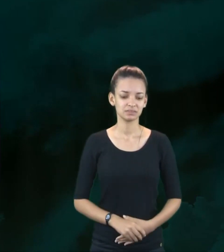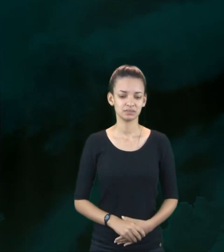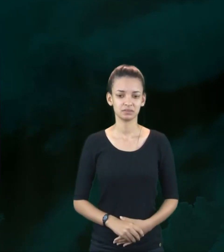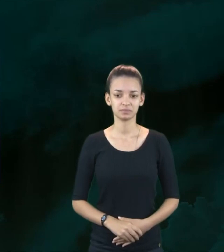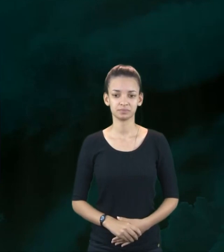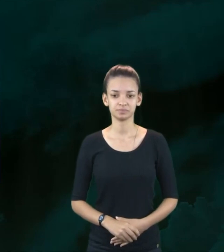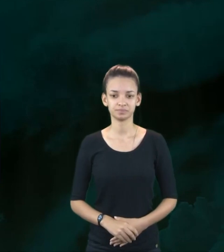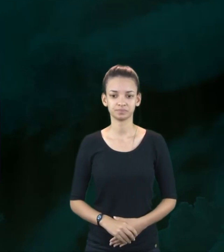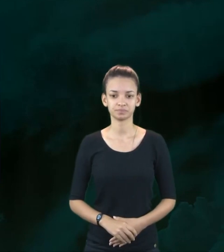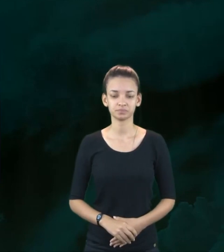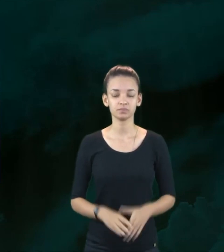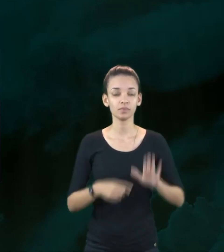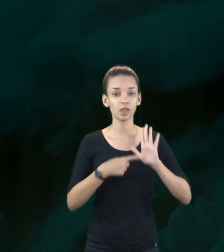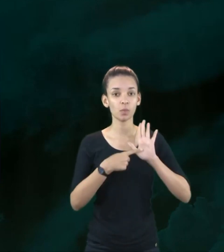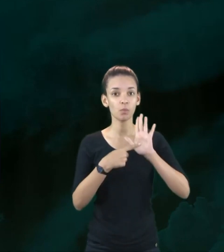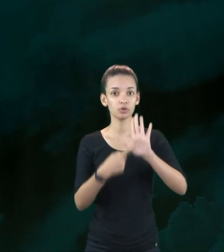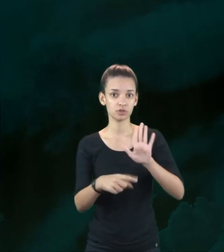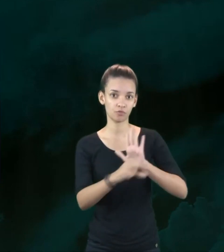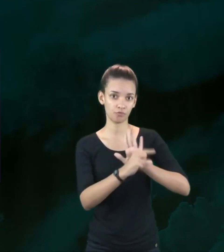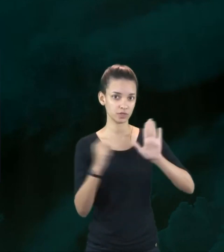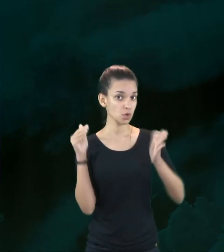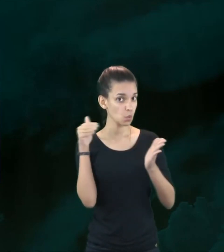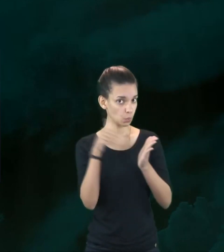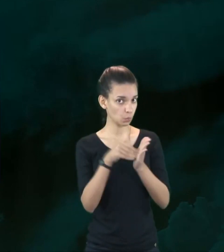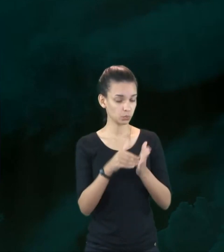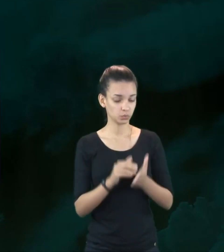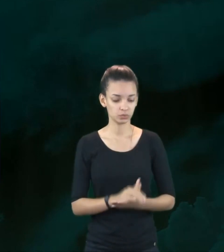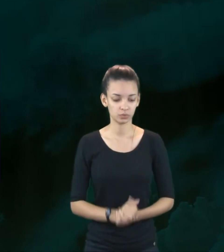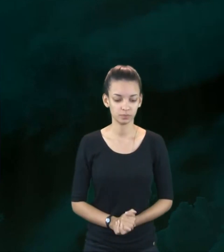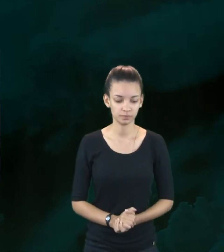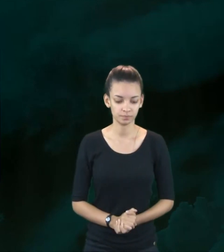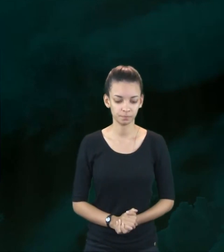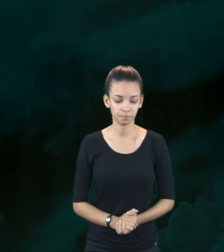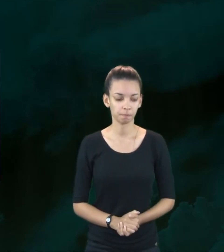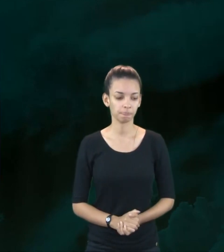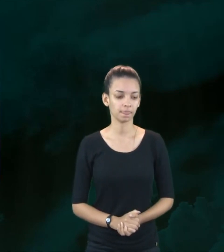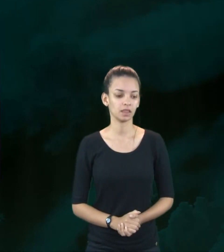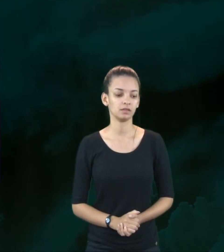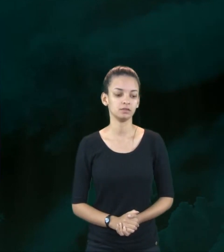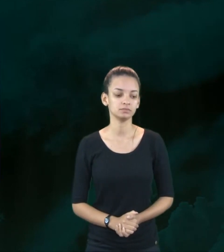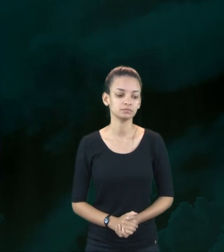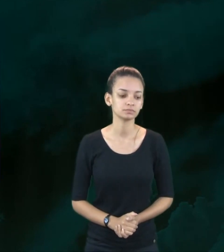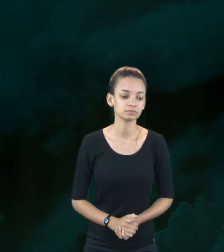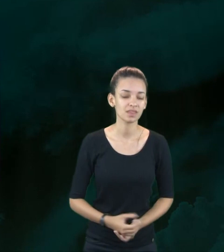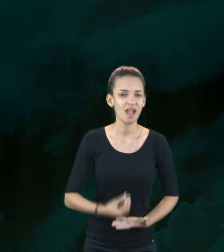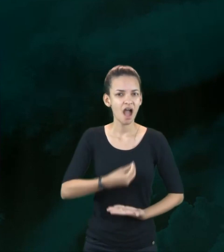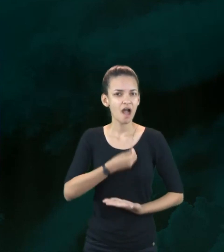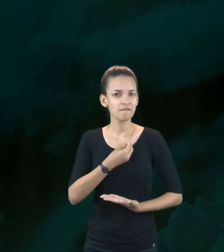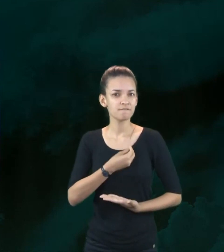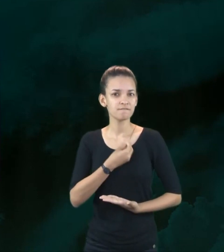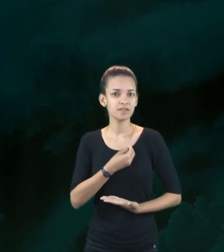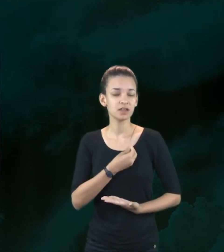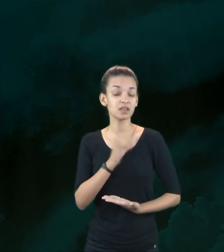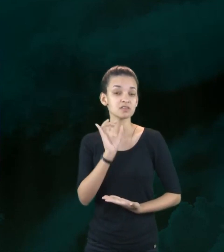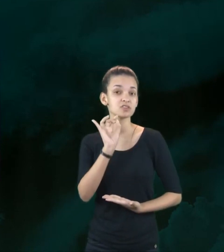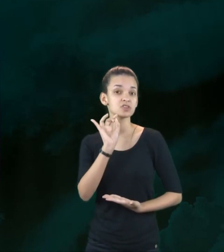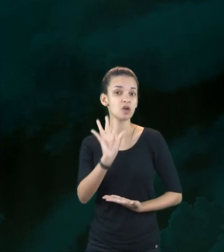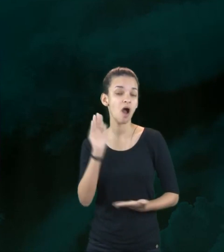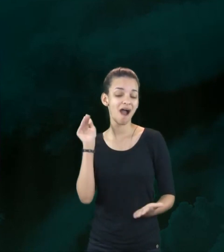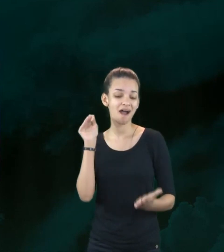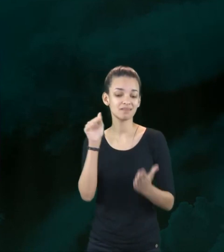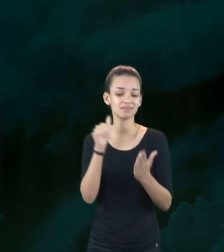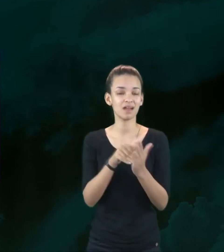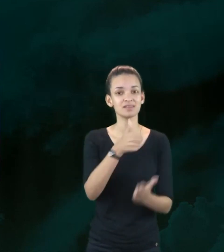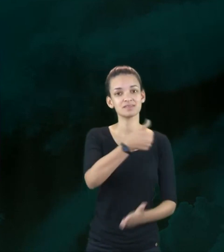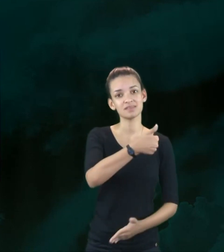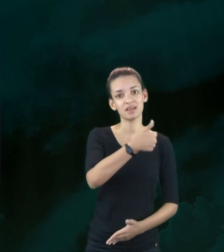no final desse versículo, Deus diz assim, e os seus dias serão 120 anos. Deus